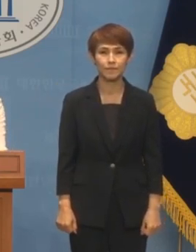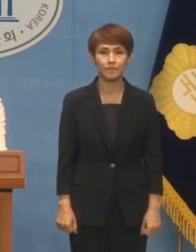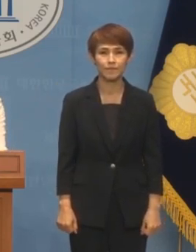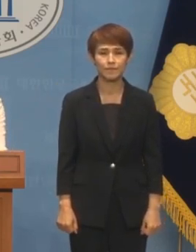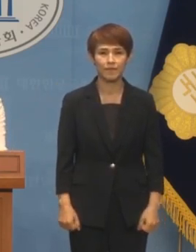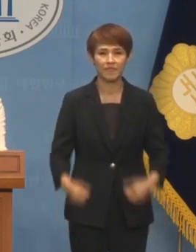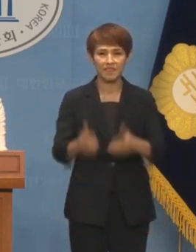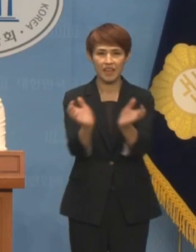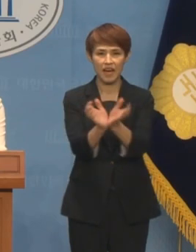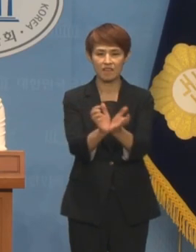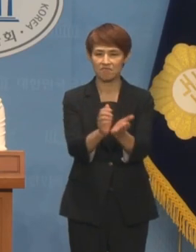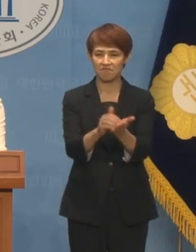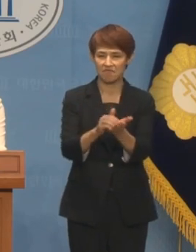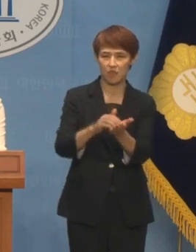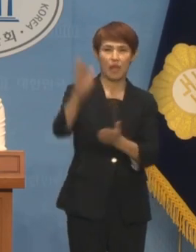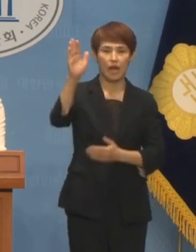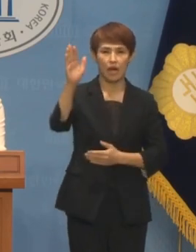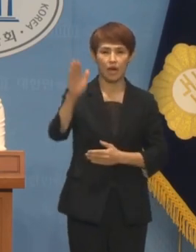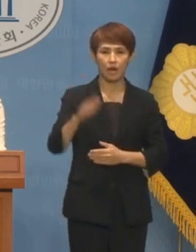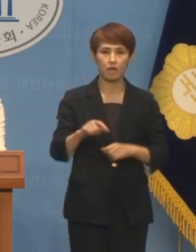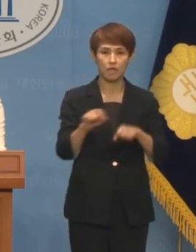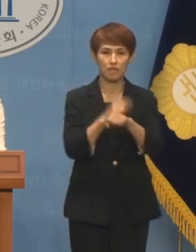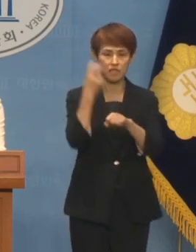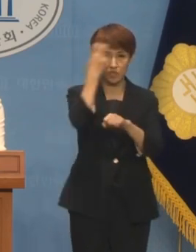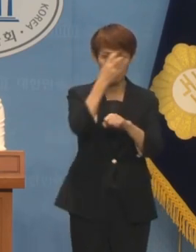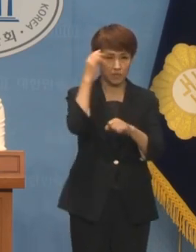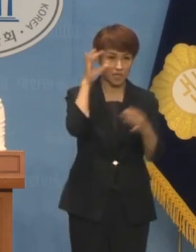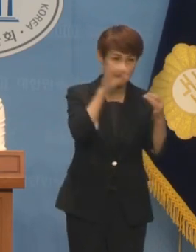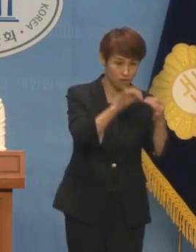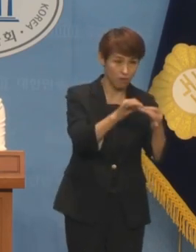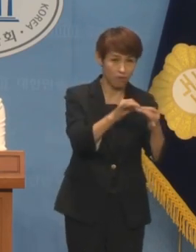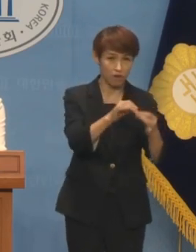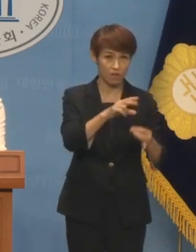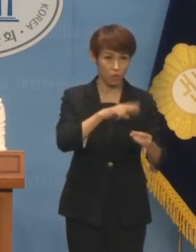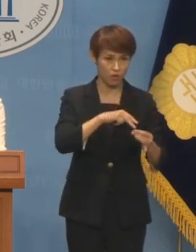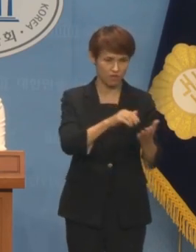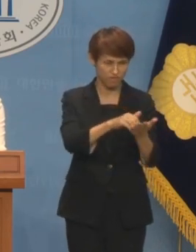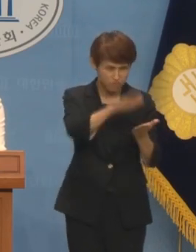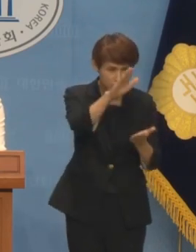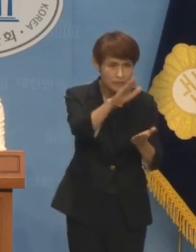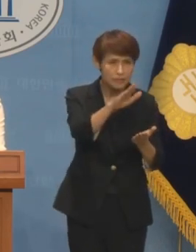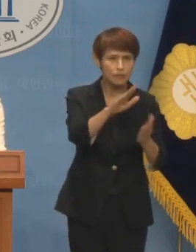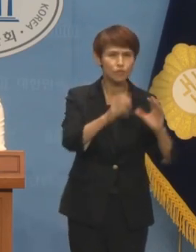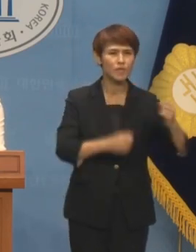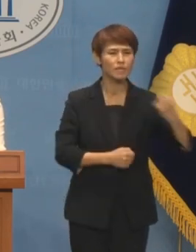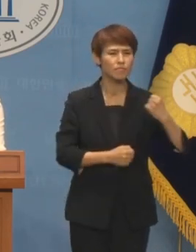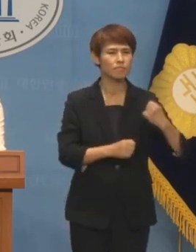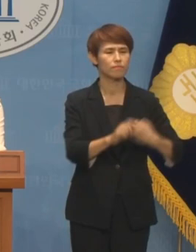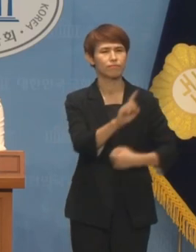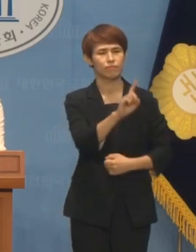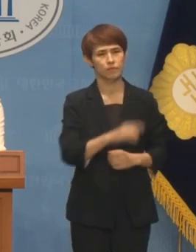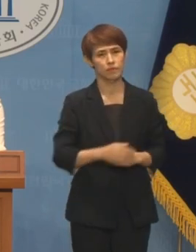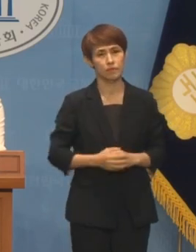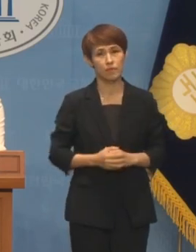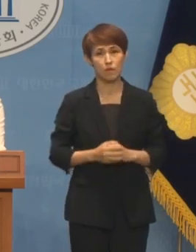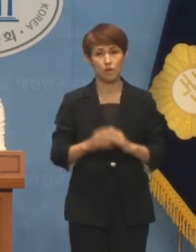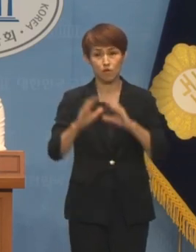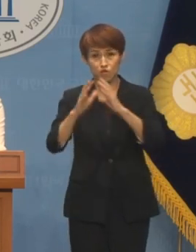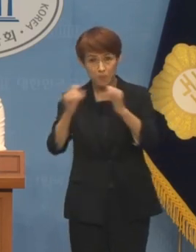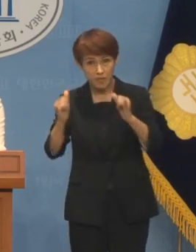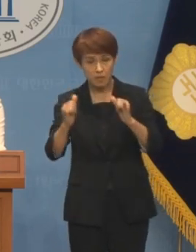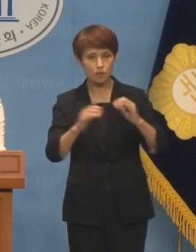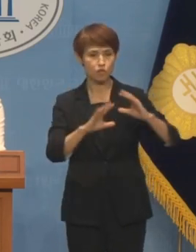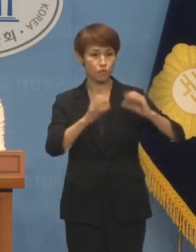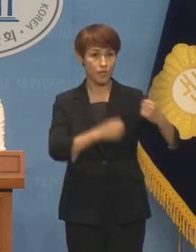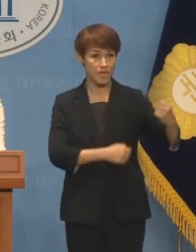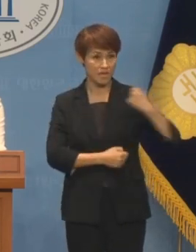당 떠나라며 특검 찬성 의원 쫓아내는 국민의힘. 이제 국민이 국민의힘을 쫓아낼 것입니다.